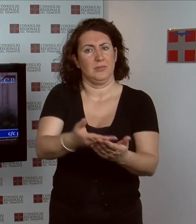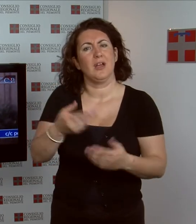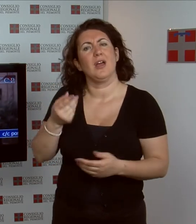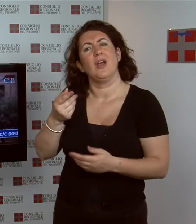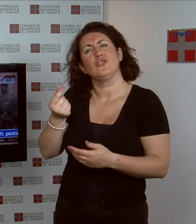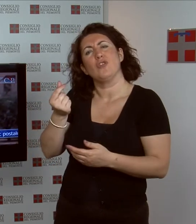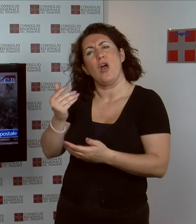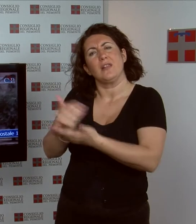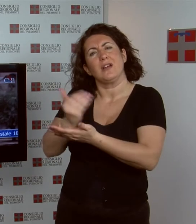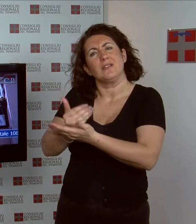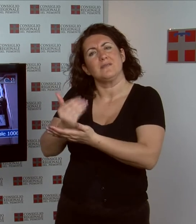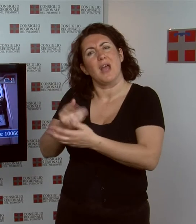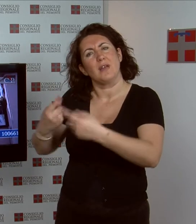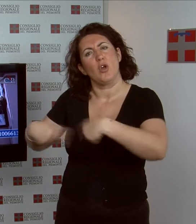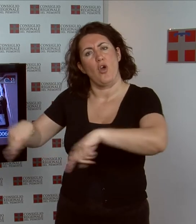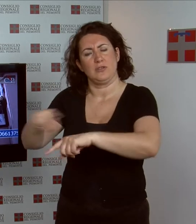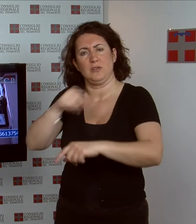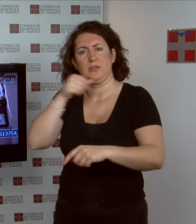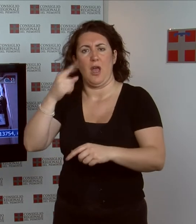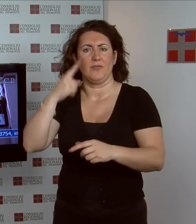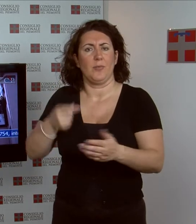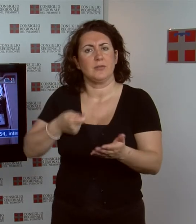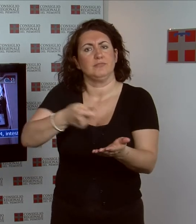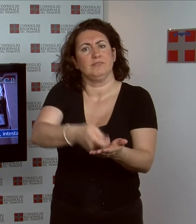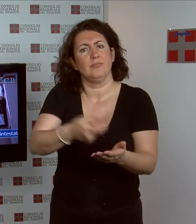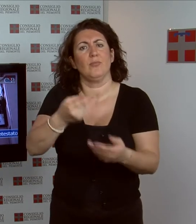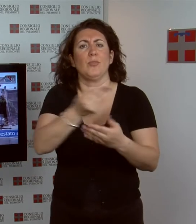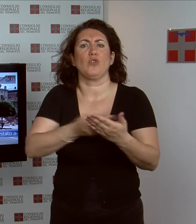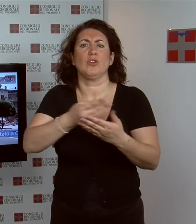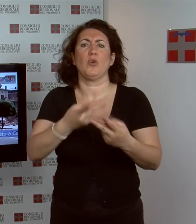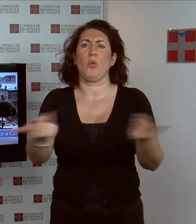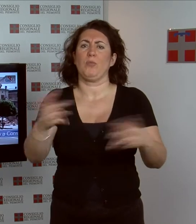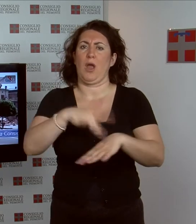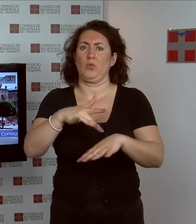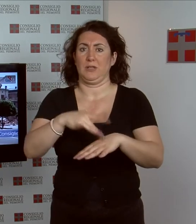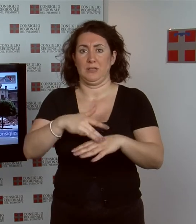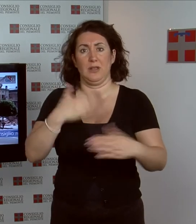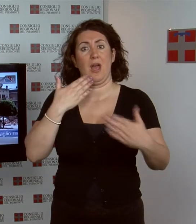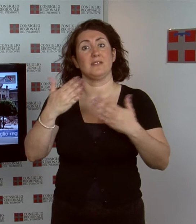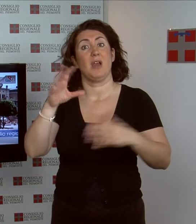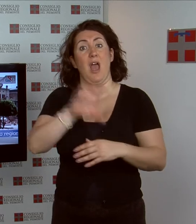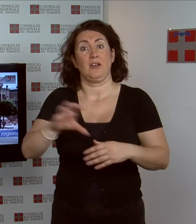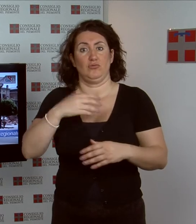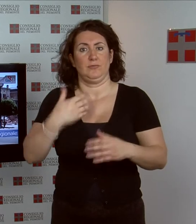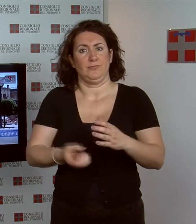Consiglio, finanzieranno progetti di pubblica utilità. L'Assemblea regionale ha inoltre predisposto il conto corrente